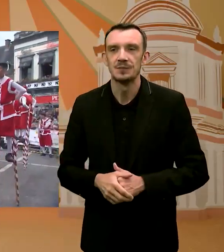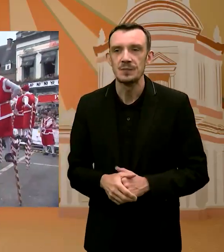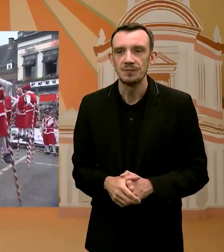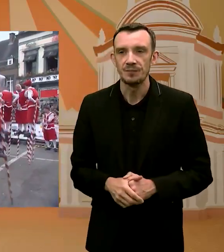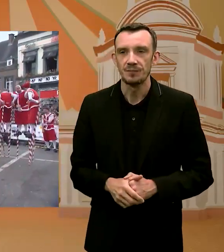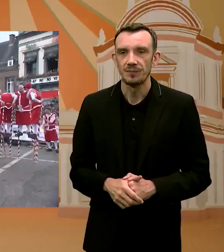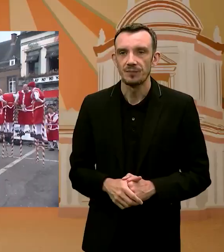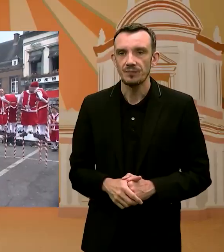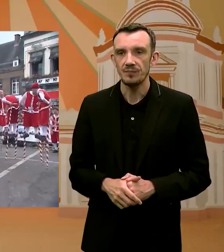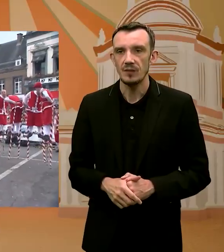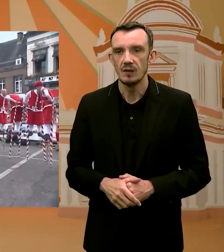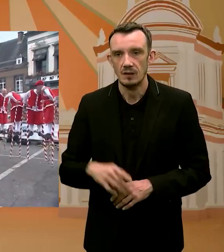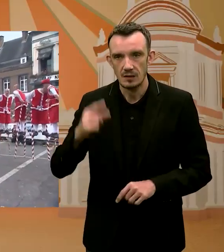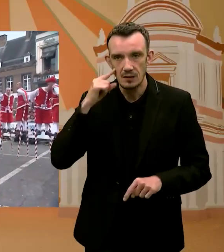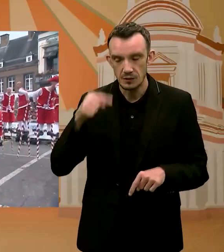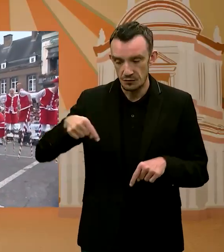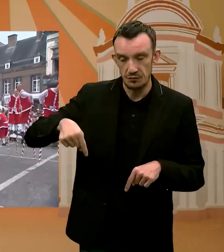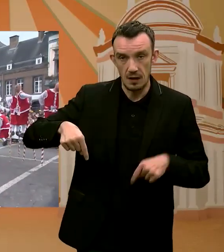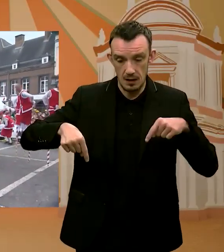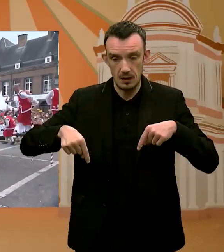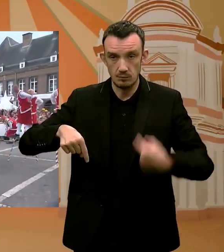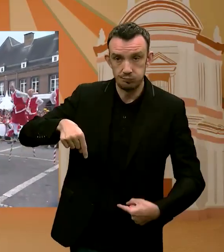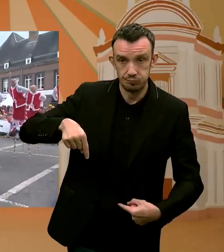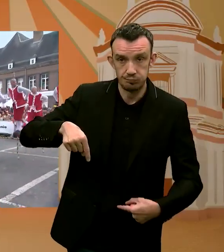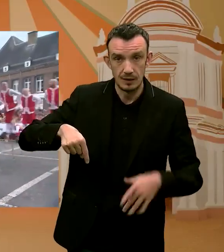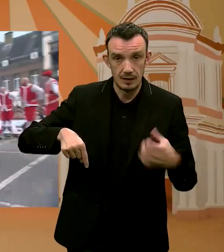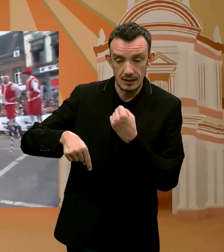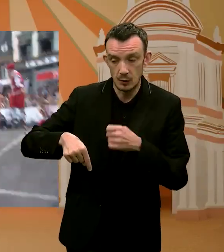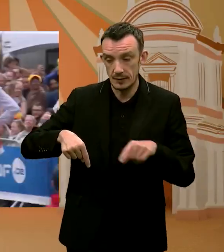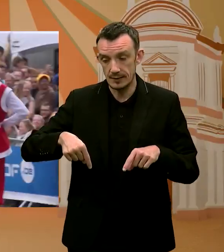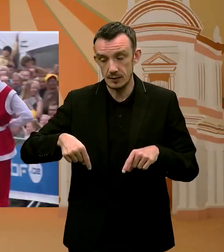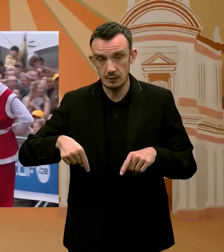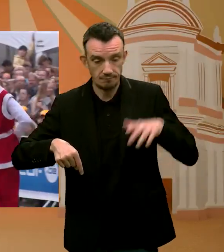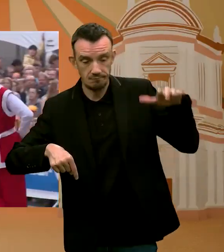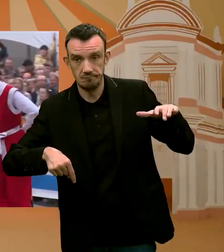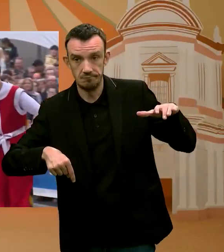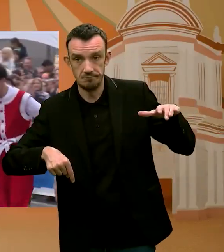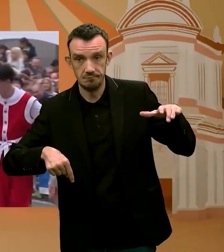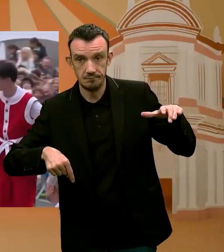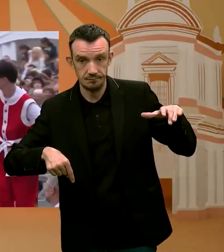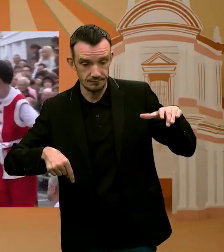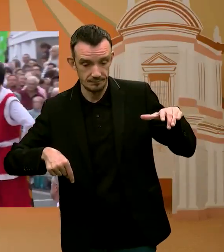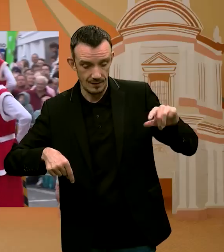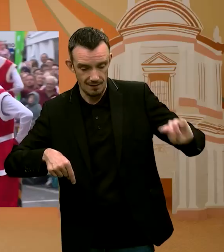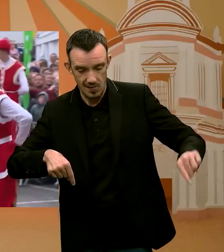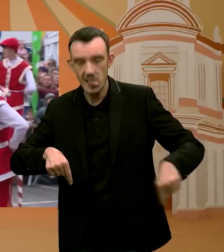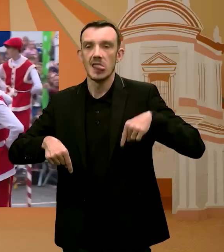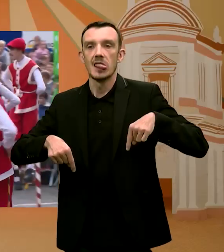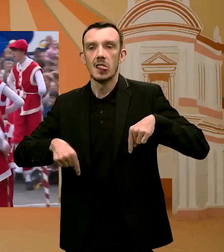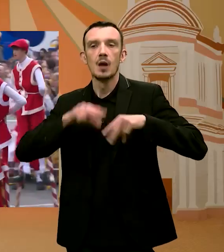tenir sur les épaules de notre échasseur et récupérer son échasse. Il faut le dire que quand un échasseur perd une échasse, il peut la récupérer.